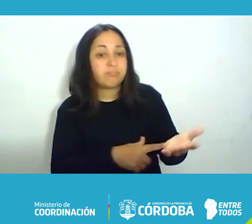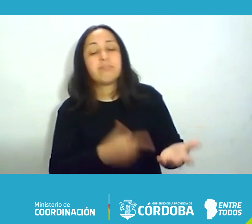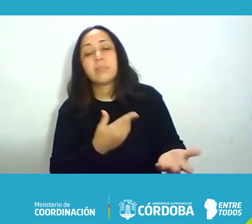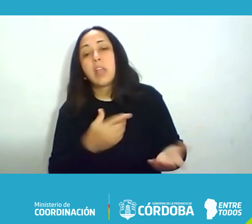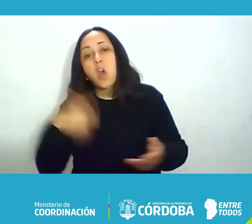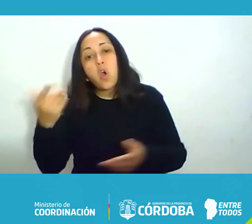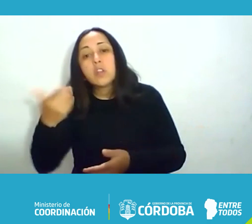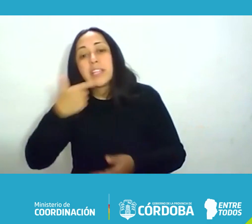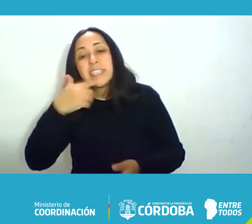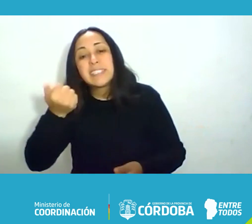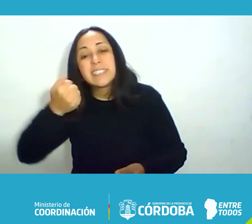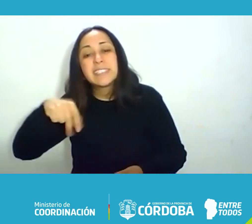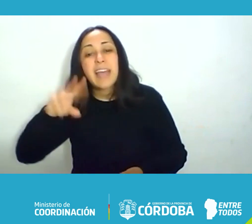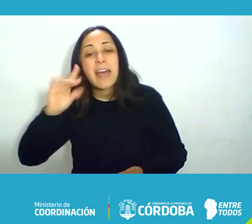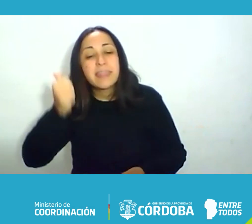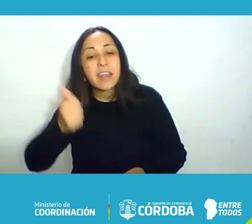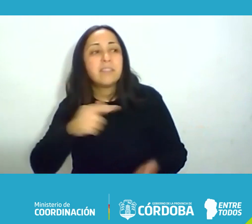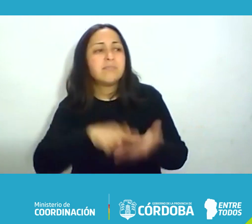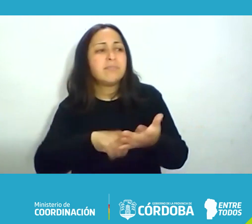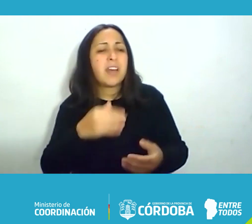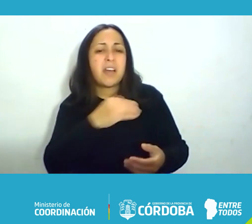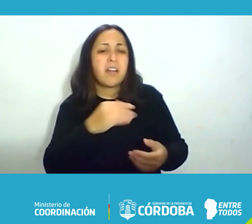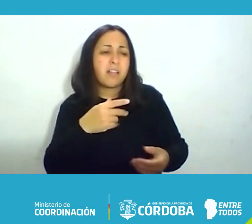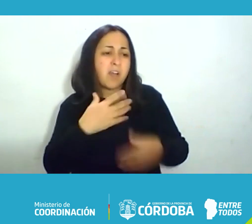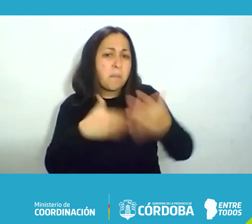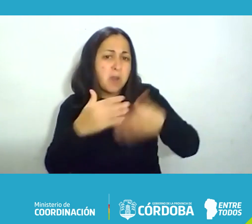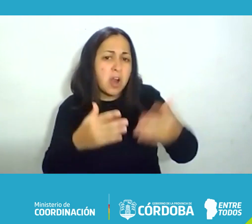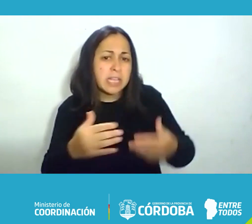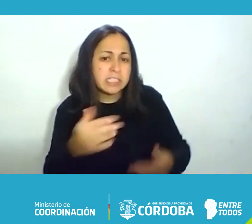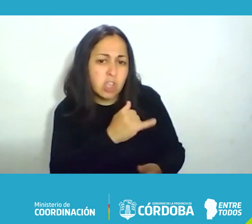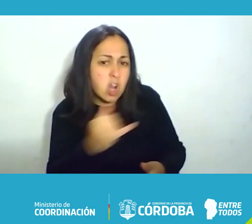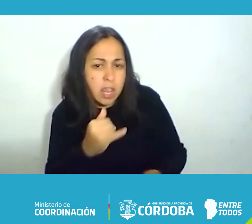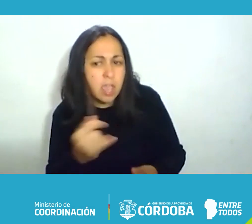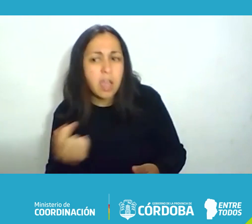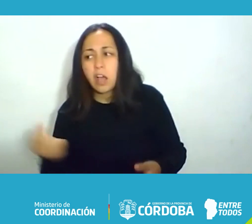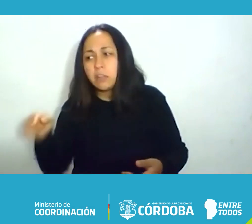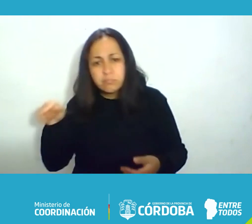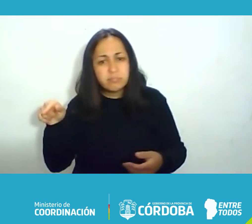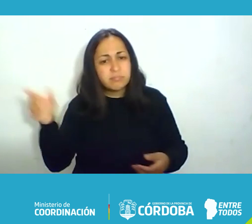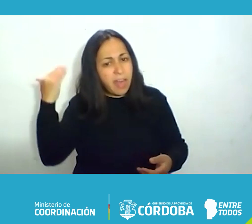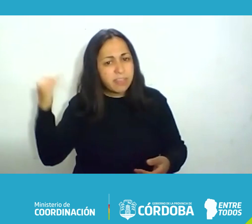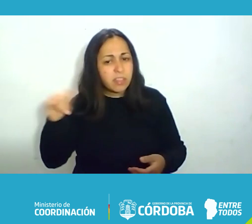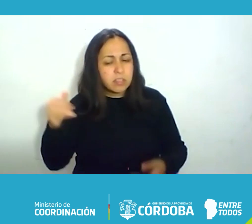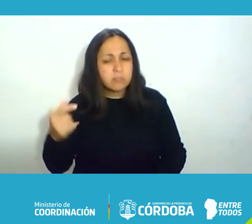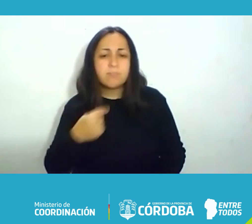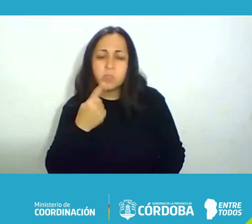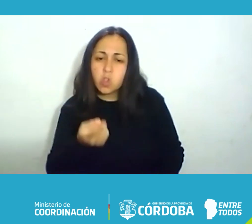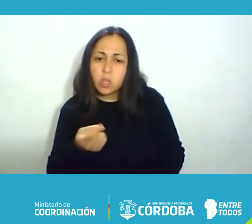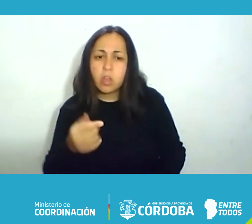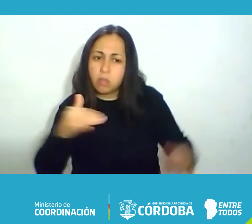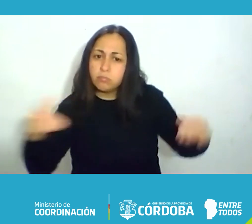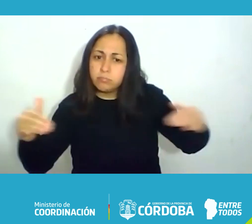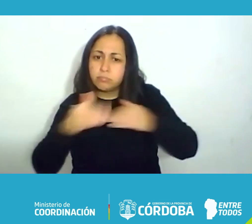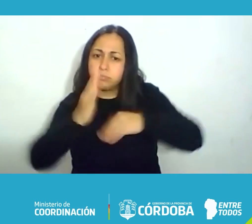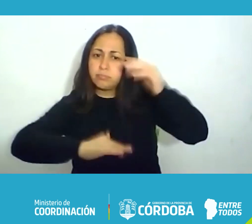continuación, Fasano Sandra expresa que se niegan al progreso, los que se presentaron anteriormente. Ella dice que el tramo se tiene